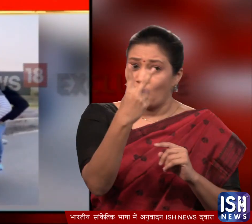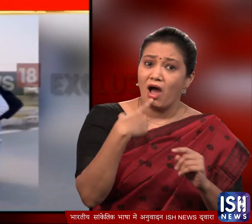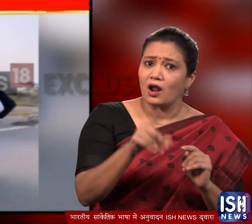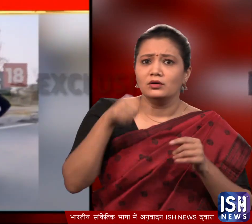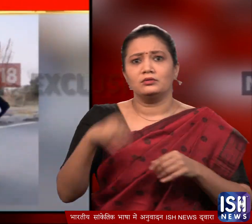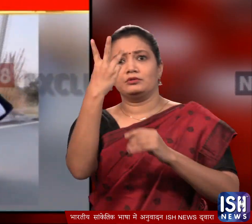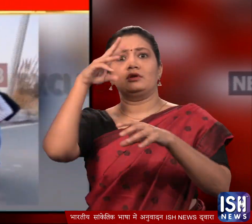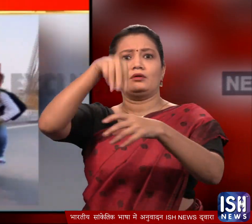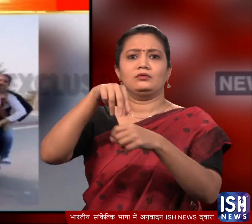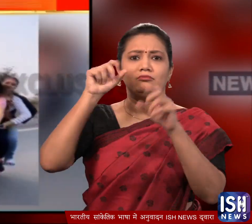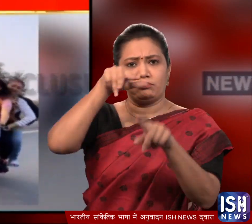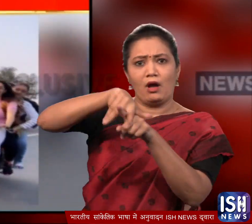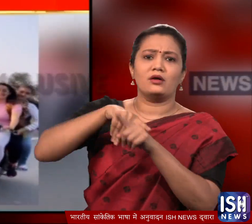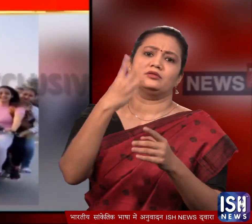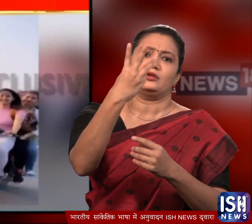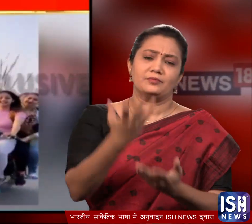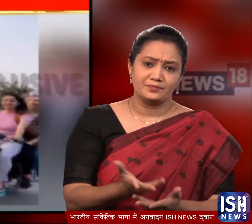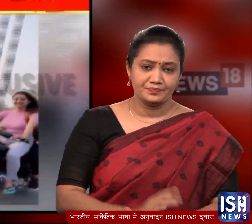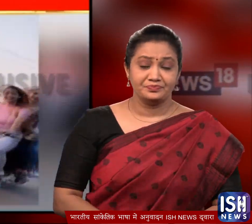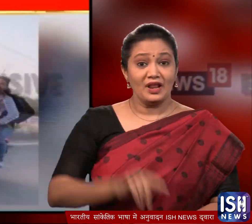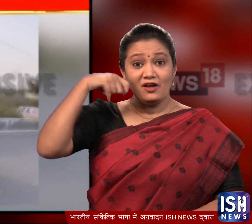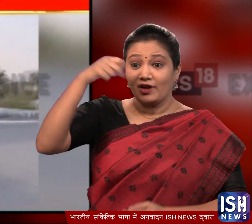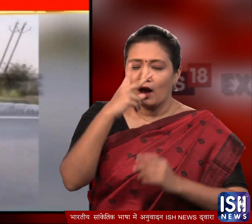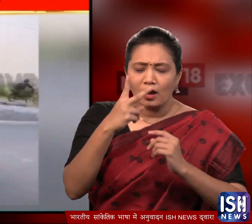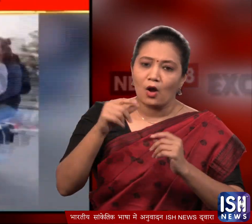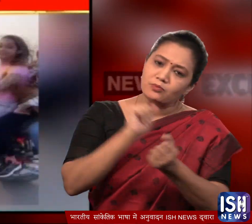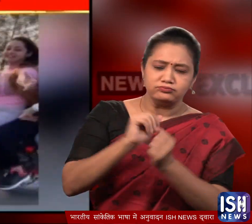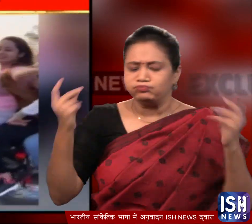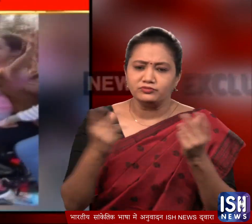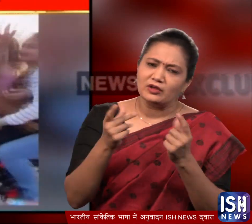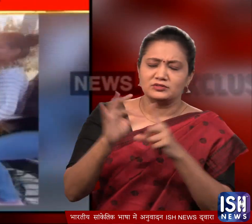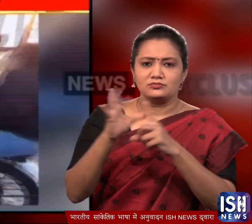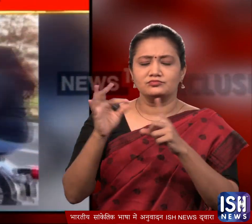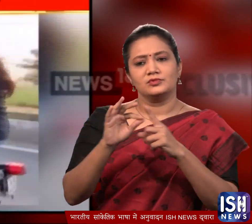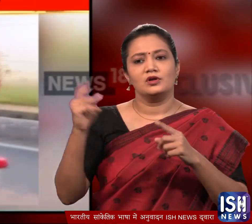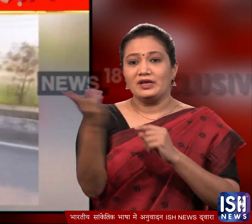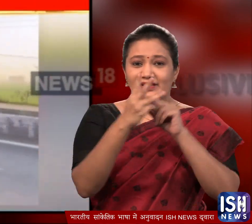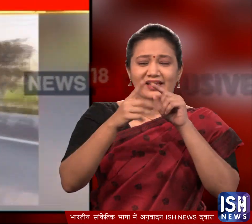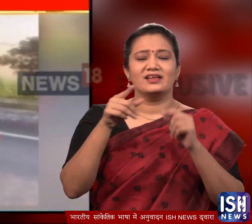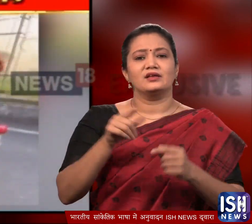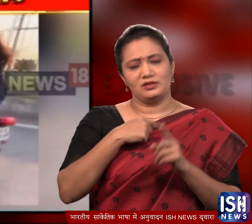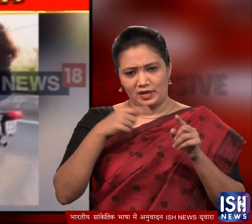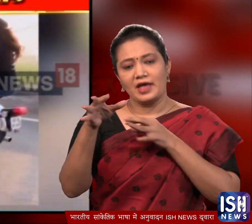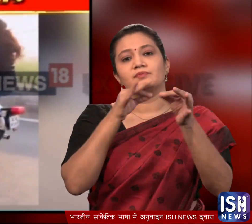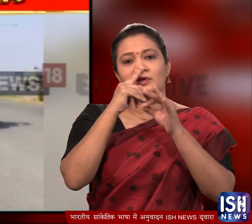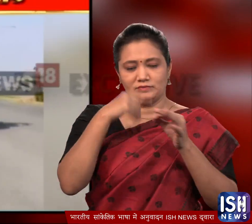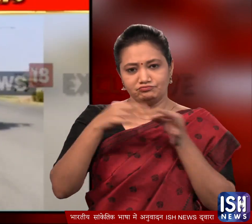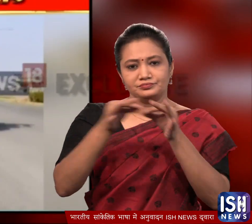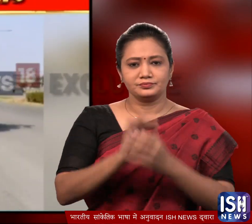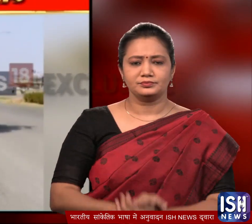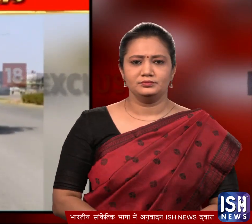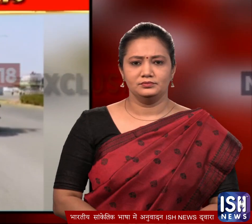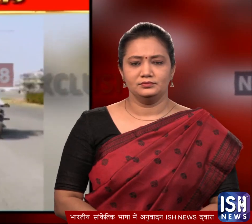जगह 3 लड़कियां मोटरसाइकिल पर बैठी थी। जैसे ही ये वीडियो सामने आए, पुलिस हरकत में आ गई, जिसके बाद इन लड़कियों ने भी अपनी सफाई दी।